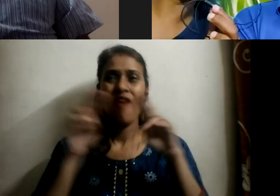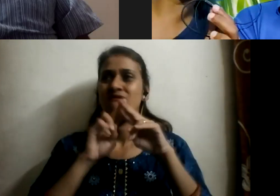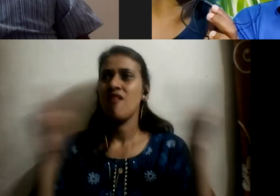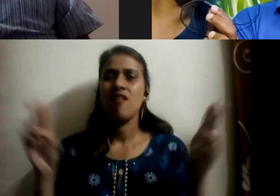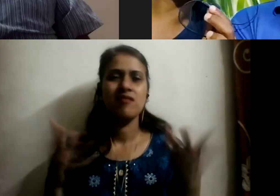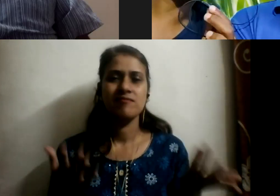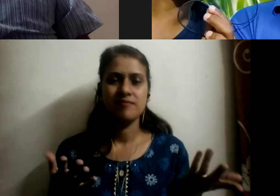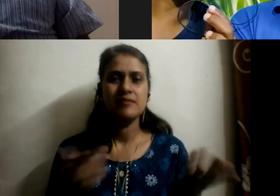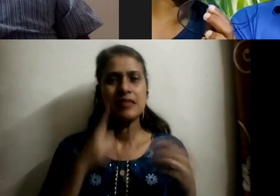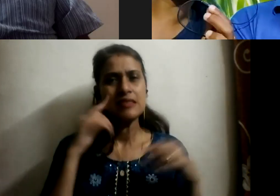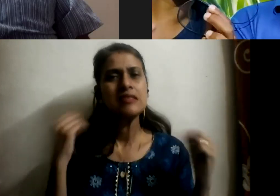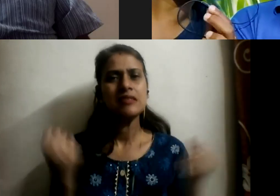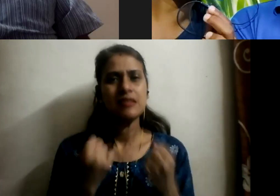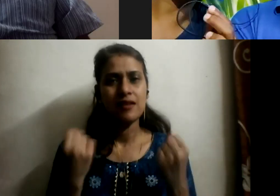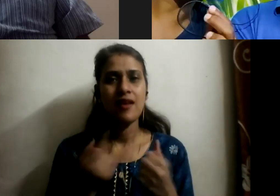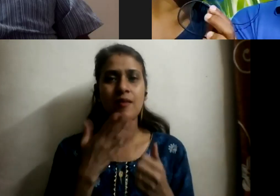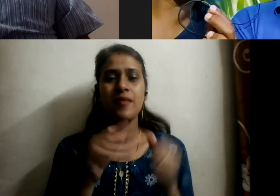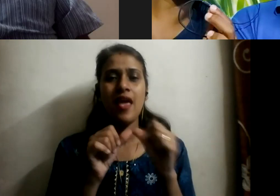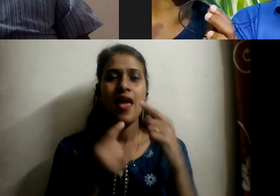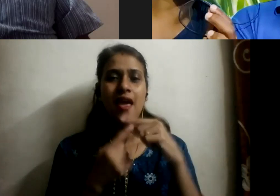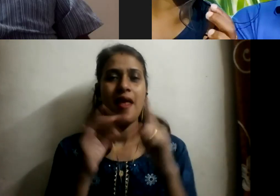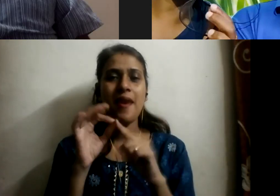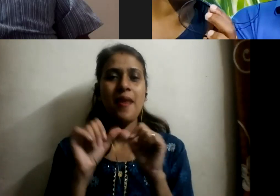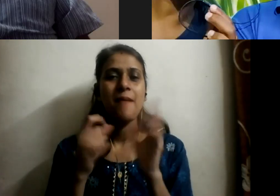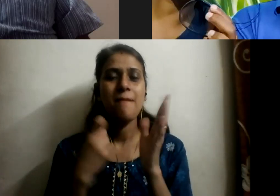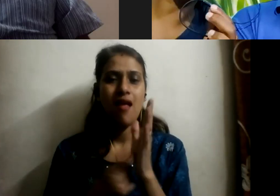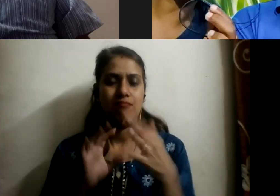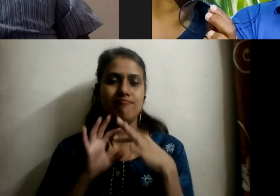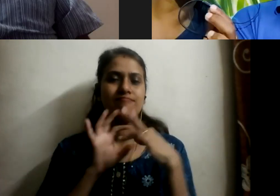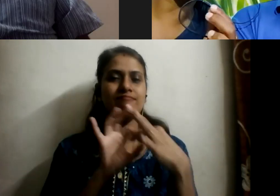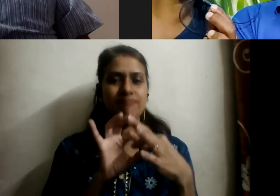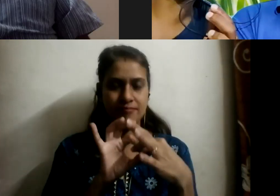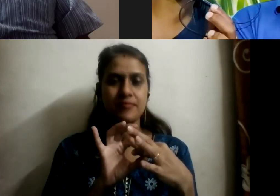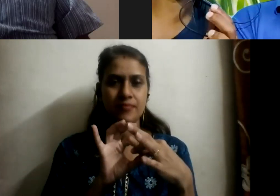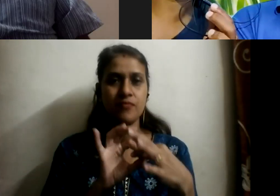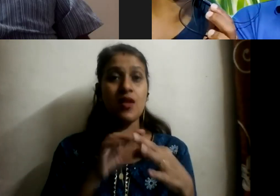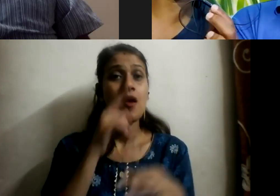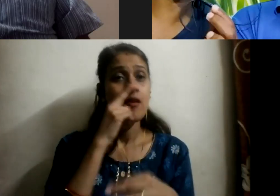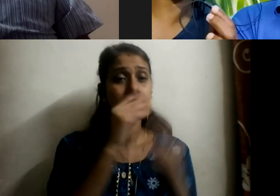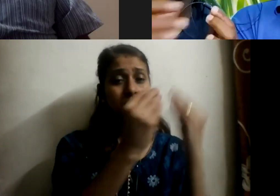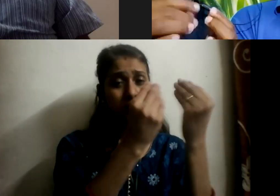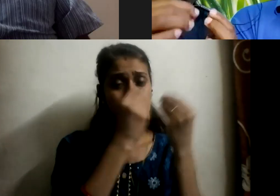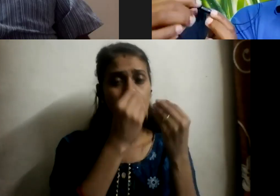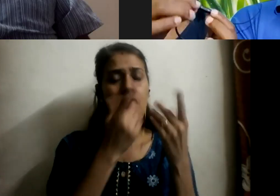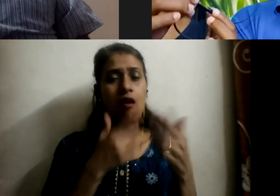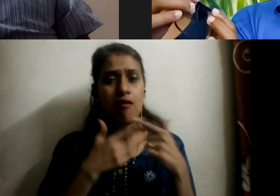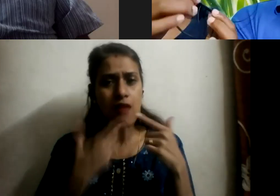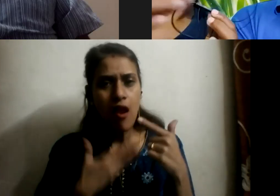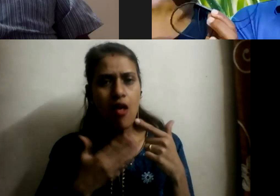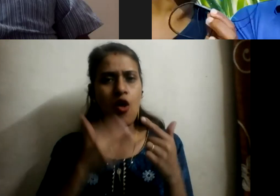हमने निडर अटपार टीम के साथ हमने ज्वाइन किया, हमें मैम के तरफ से बहुत सपोर्ट मिल रहा है, बहुत नॉलेज मिल रहा है, बहुत ट्रेनिंग मिल रही